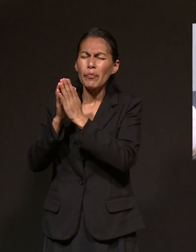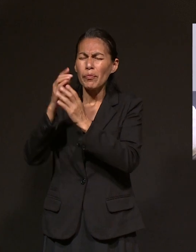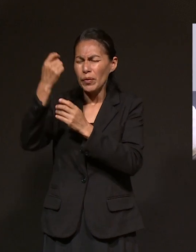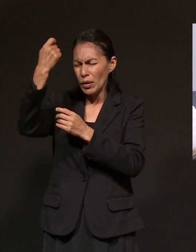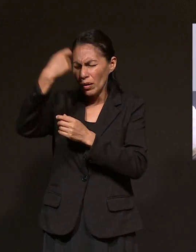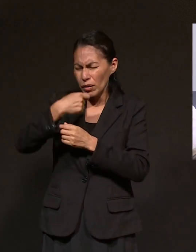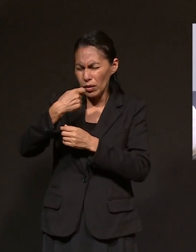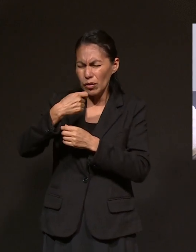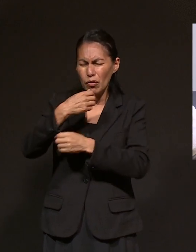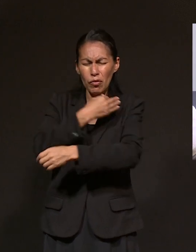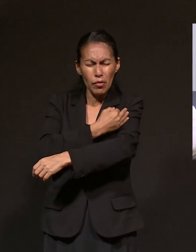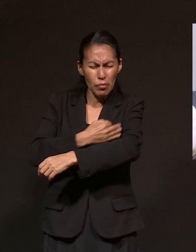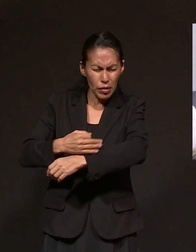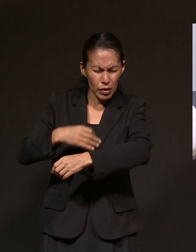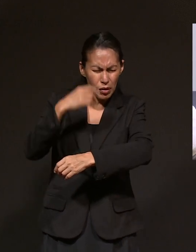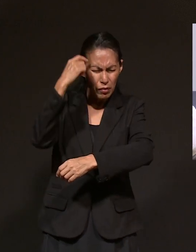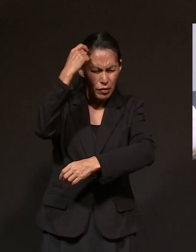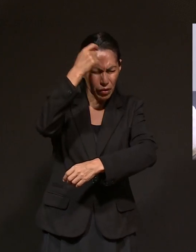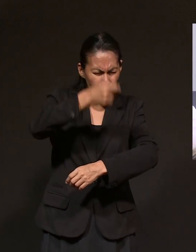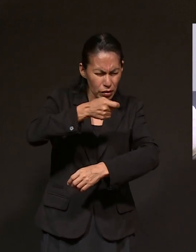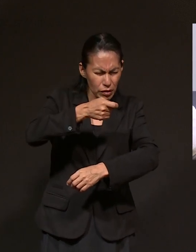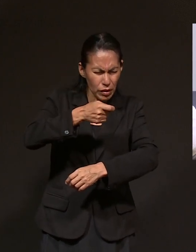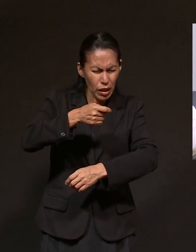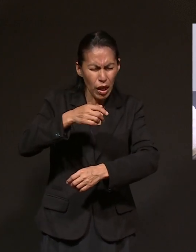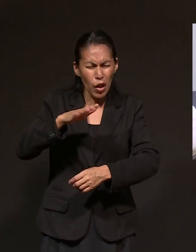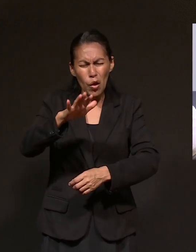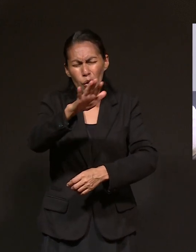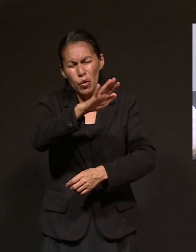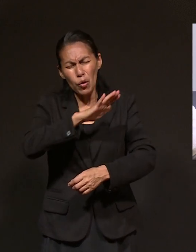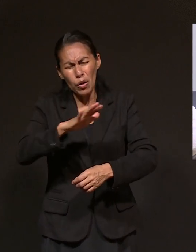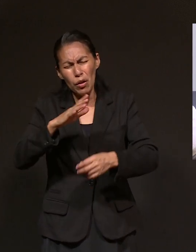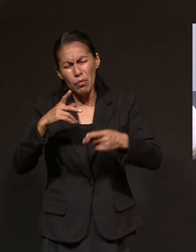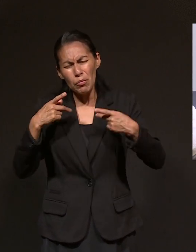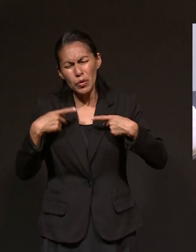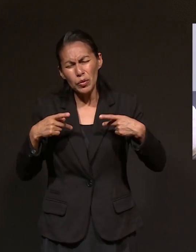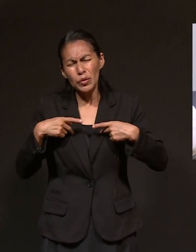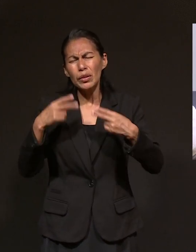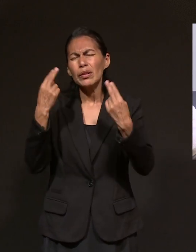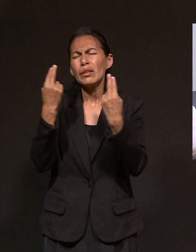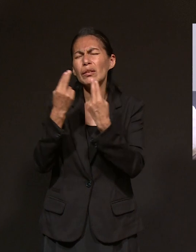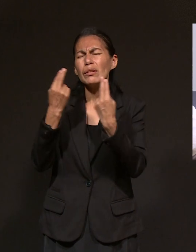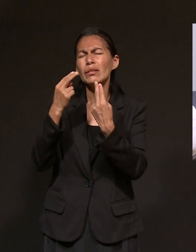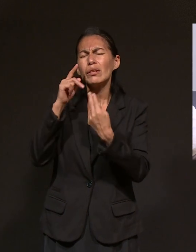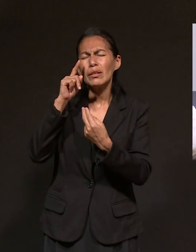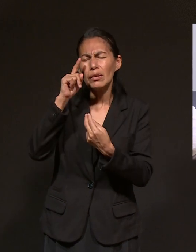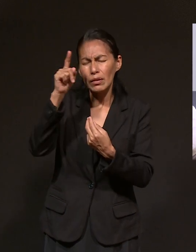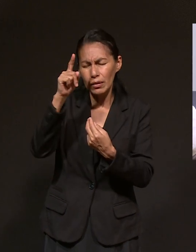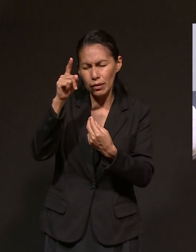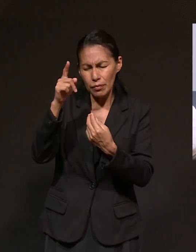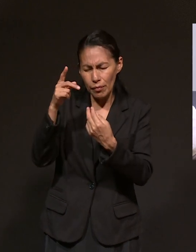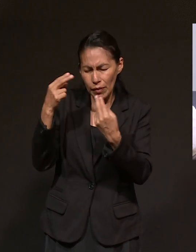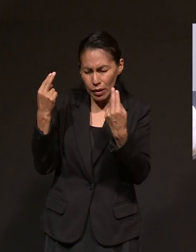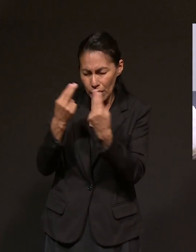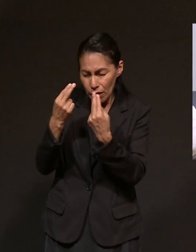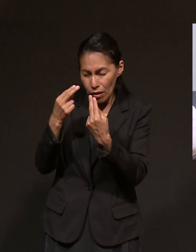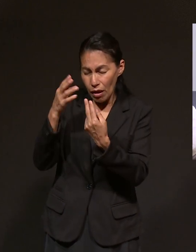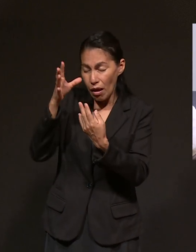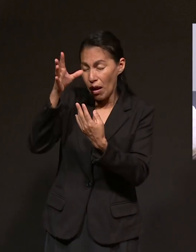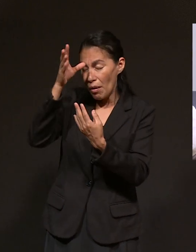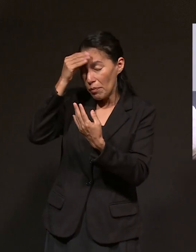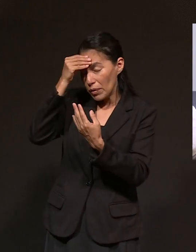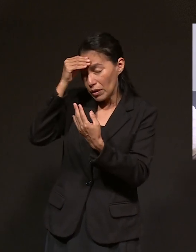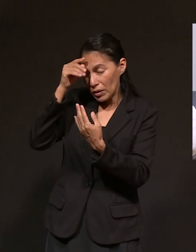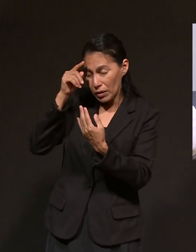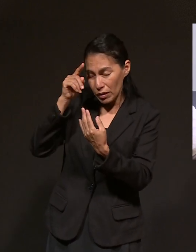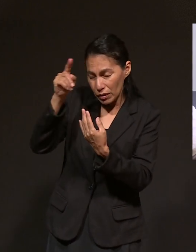Familiares Pero por sobre Todas las cosas Señor Sé Con aquellos Que necesitan De ti